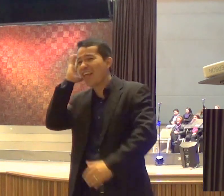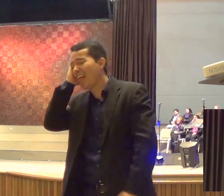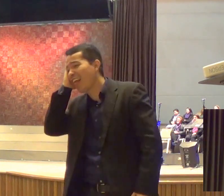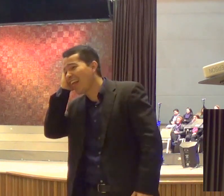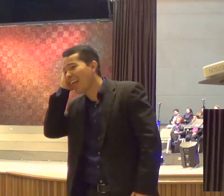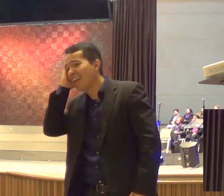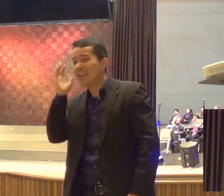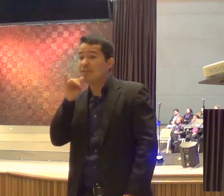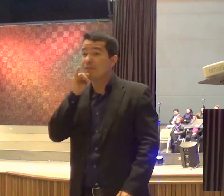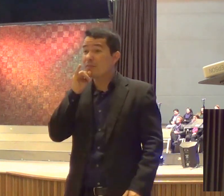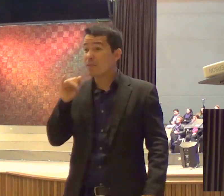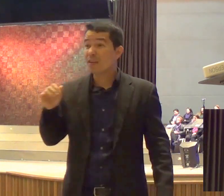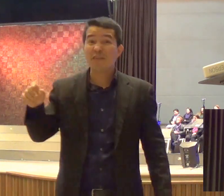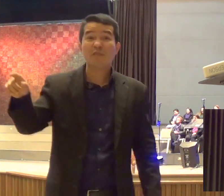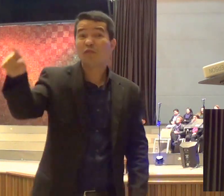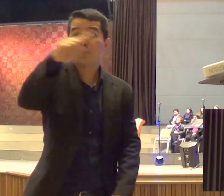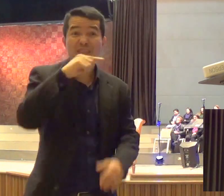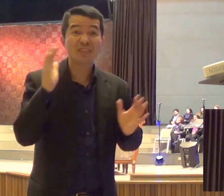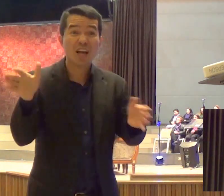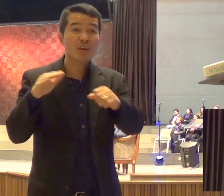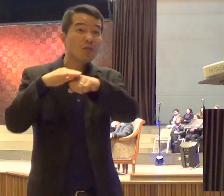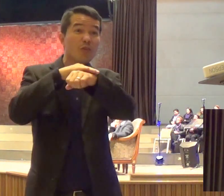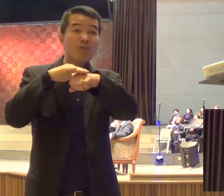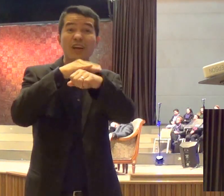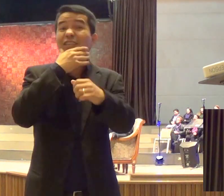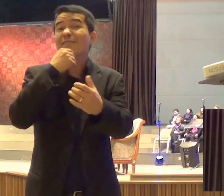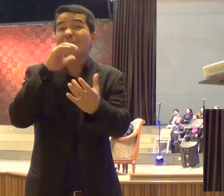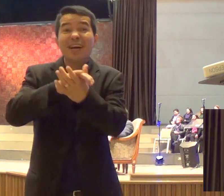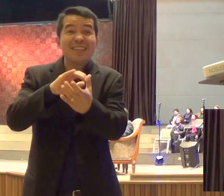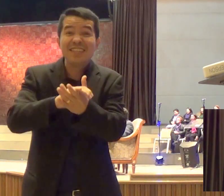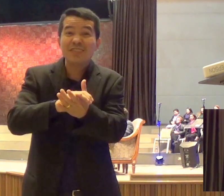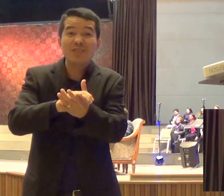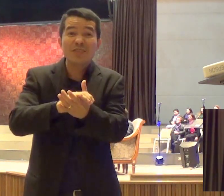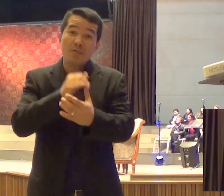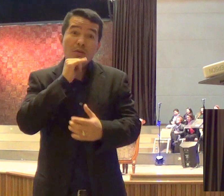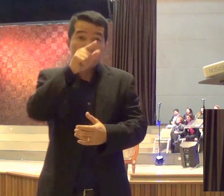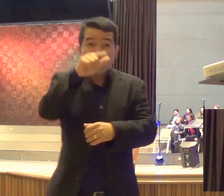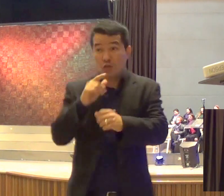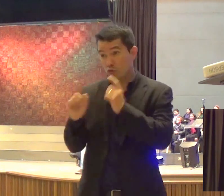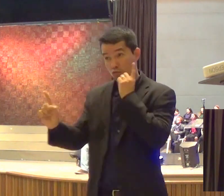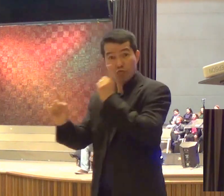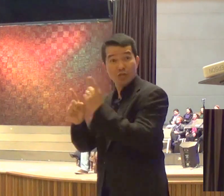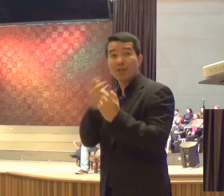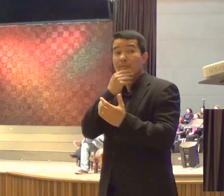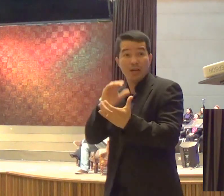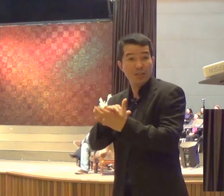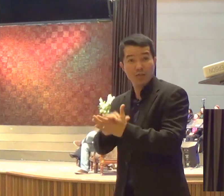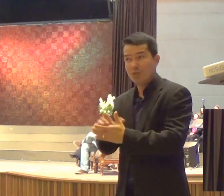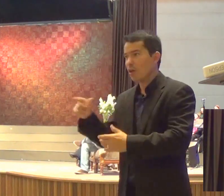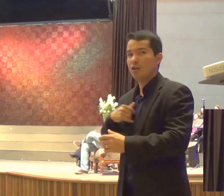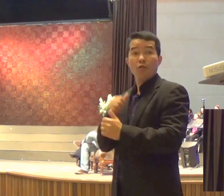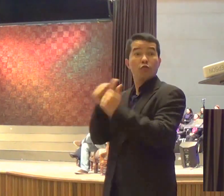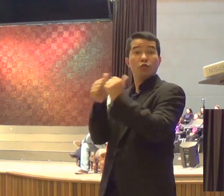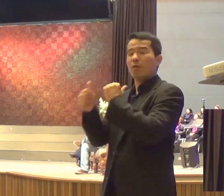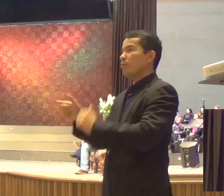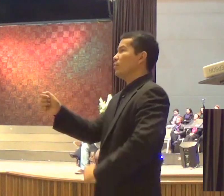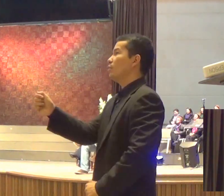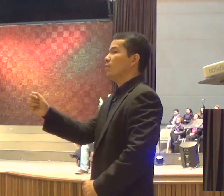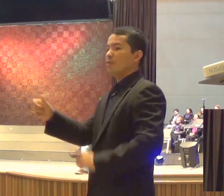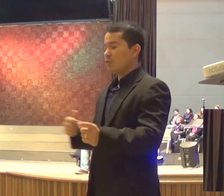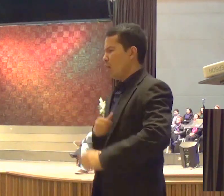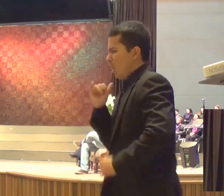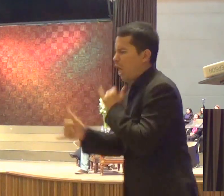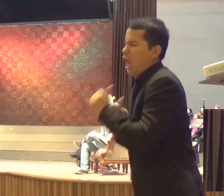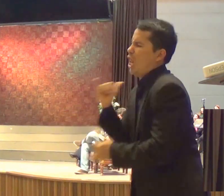ou ele ali você vai conversar com ele na hora que ele tá vendo um jogo de futebol e ele tá assim ó você fala fala fala fala fala fala fala fala